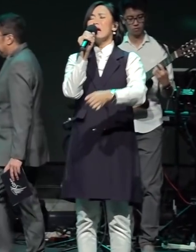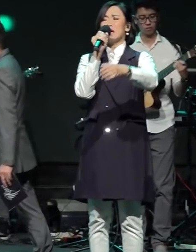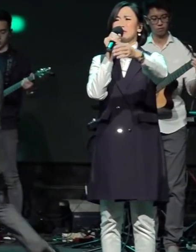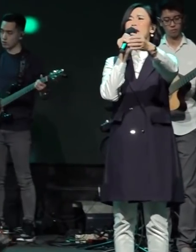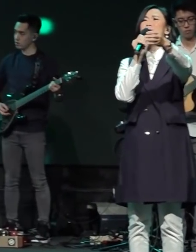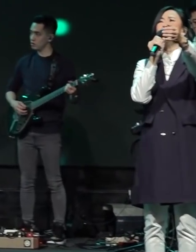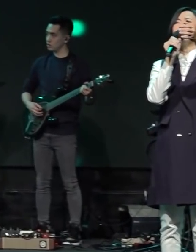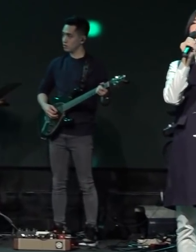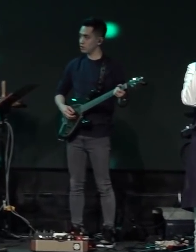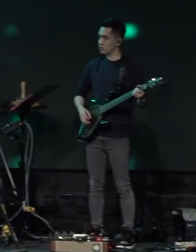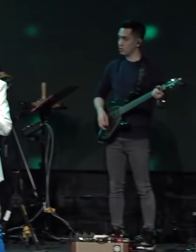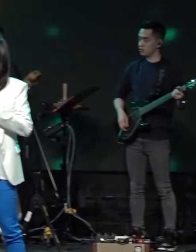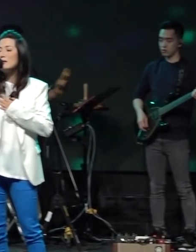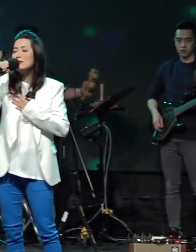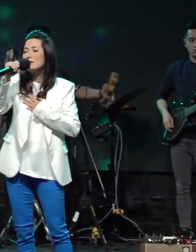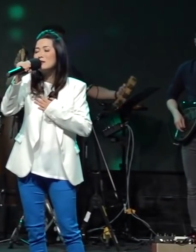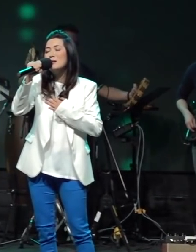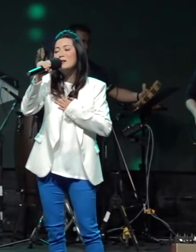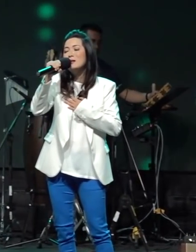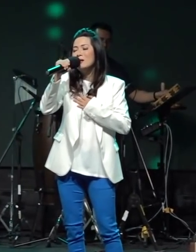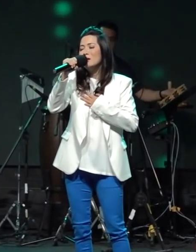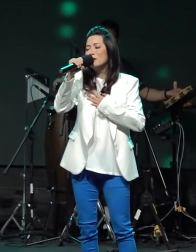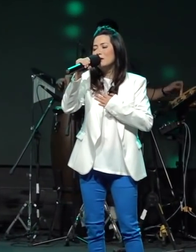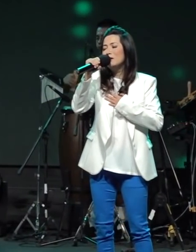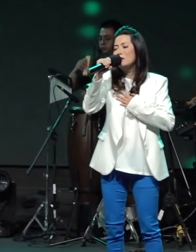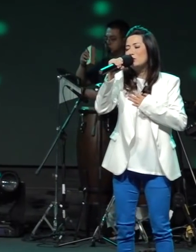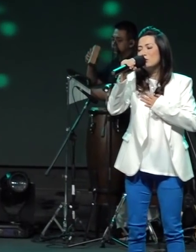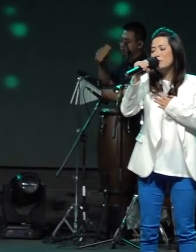merasakan Kau selalu hadir di